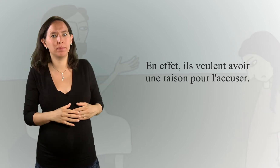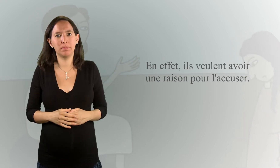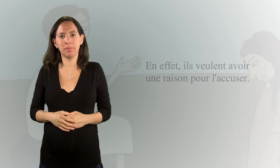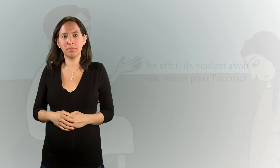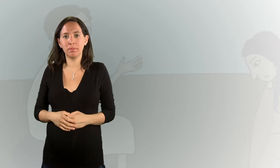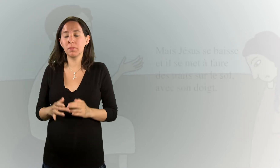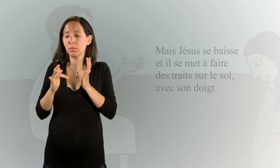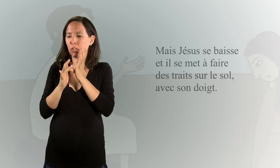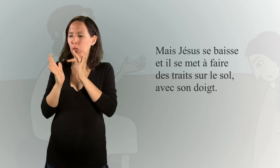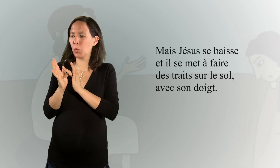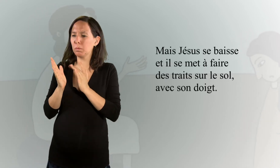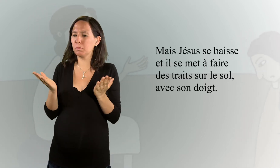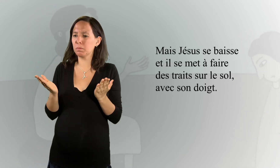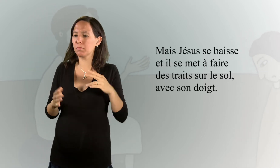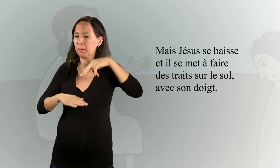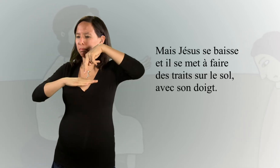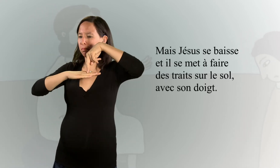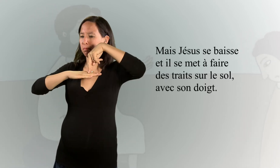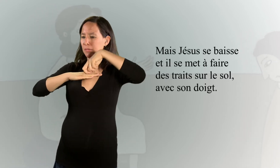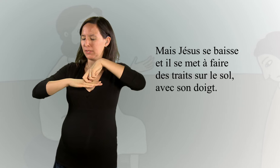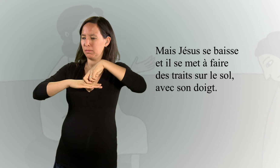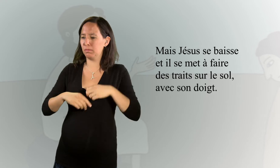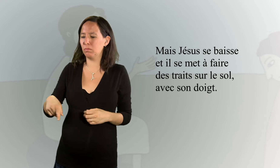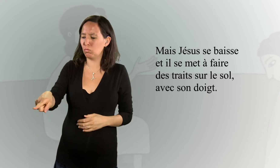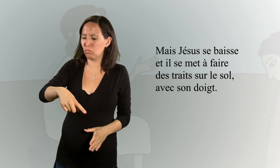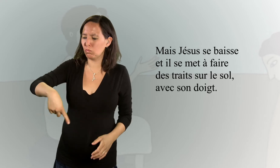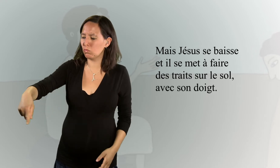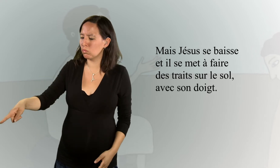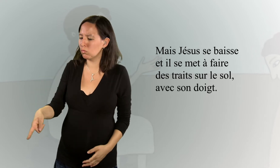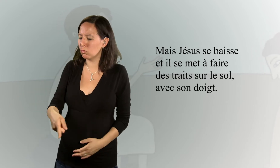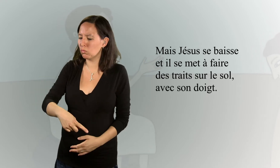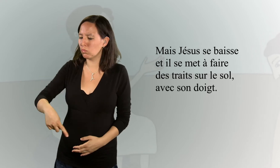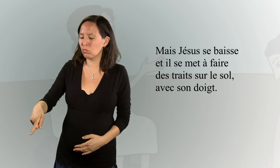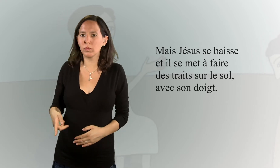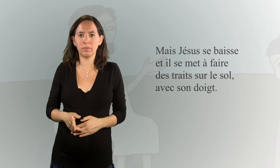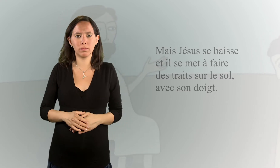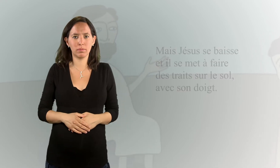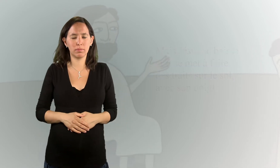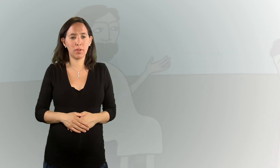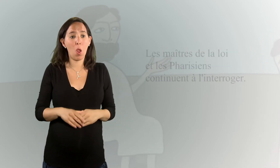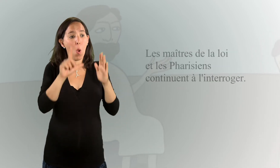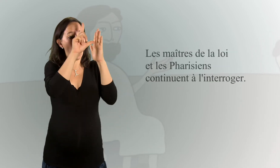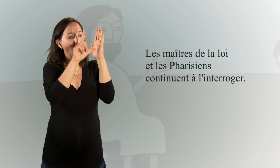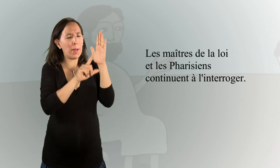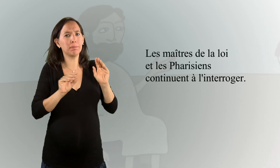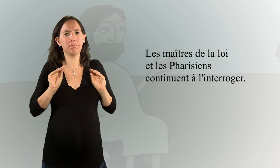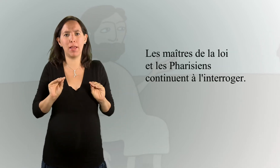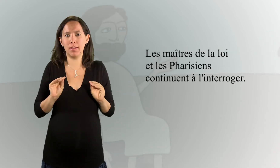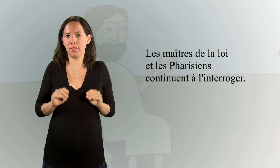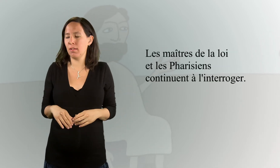l'accuser. Mais Jésus se baisse et il se met à faire des traits sur le sol avec son doigt. Les maîtres de la loi et